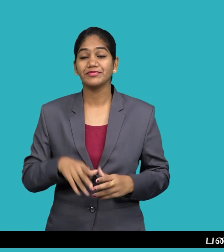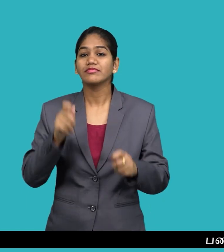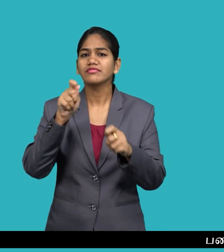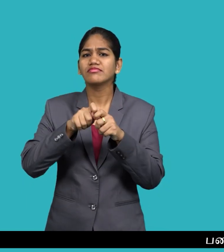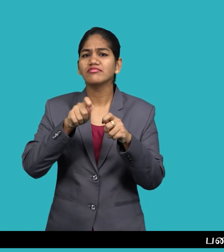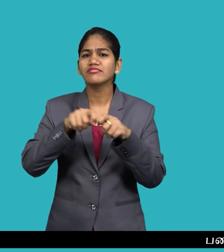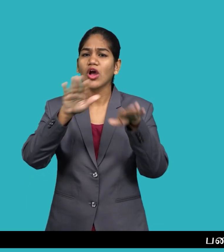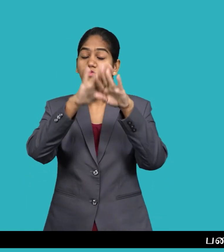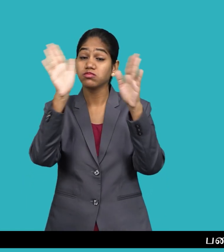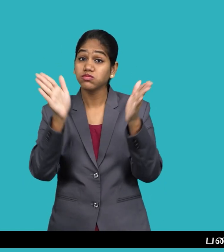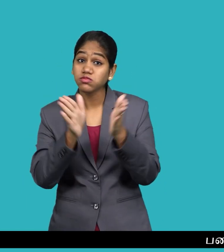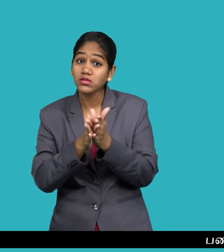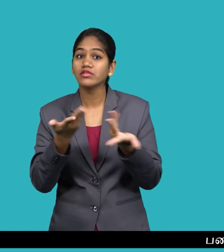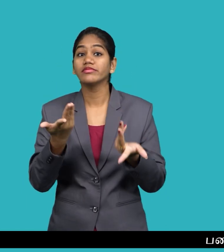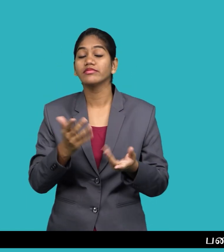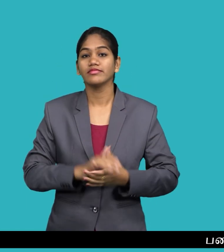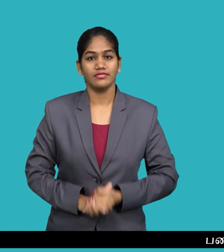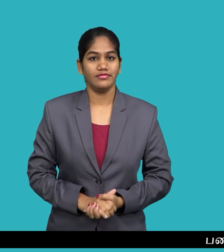பணி மூலதனம்.